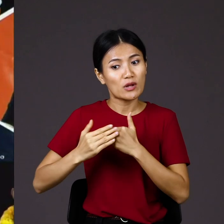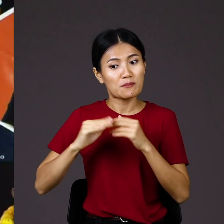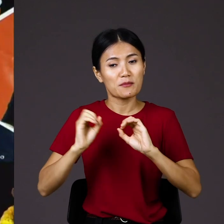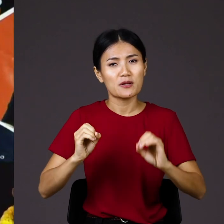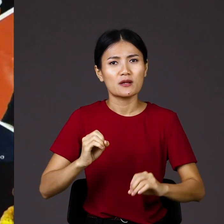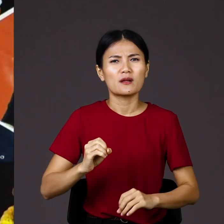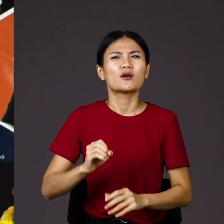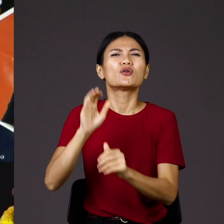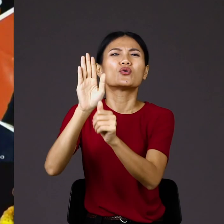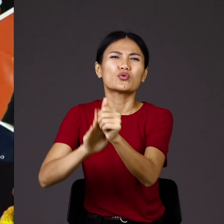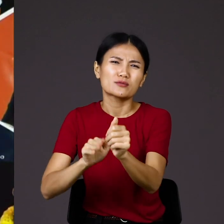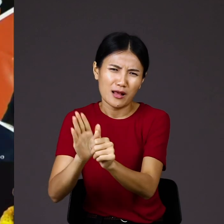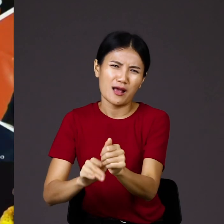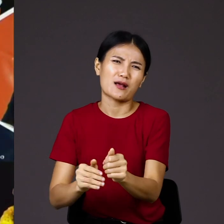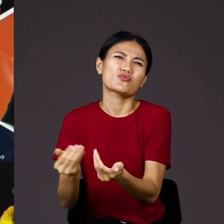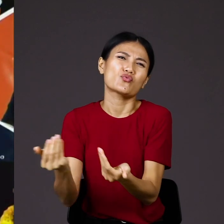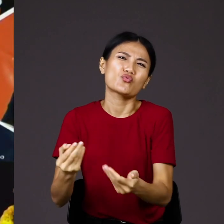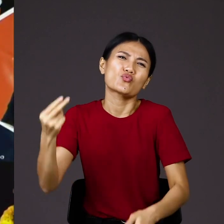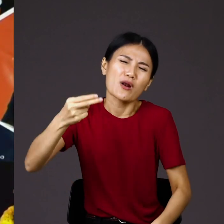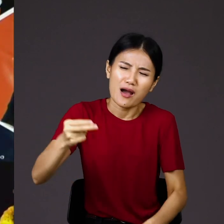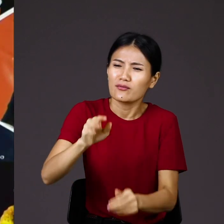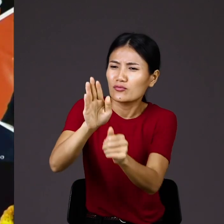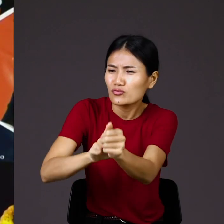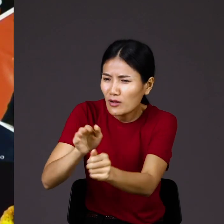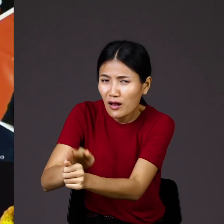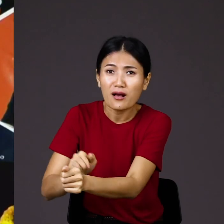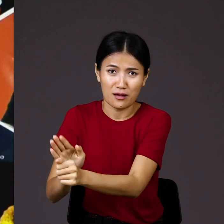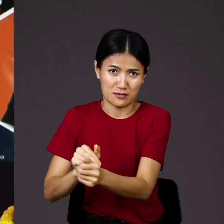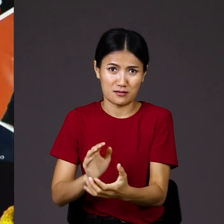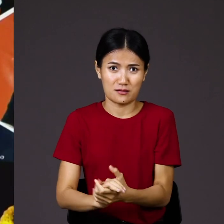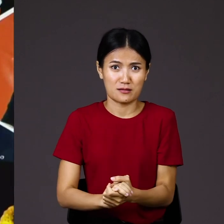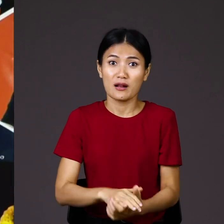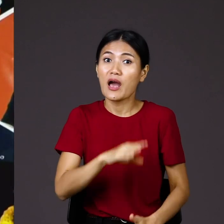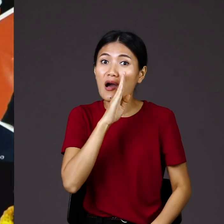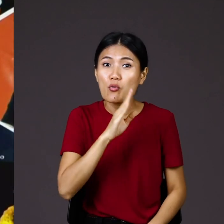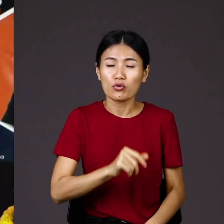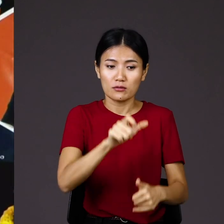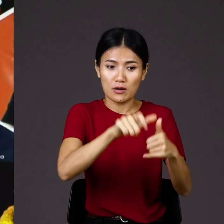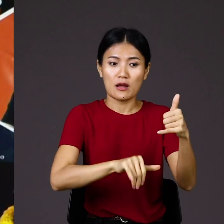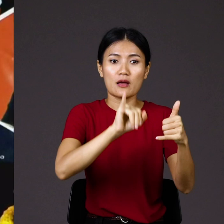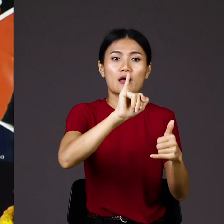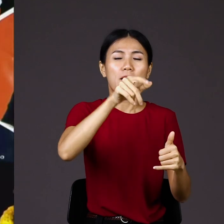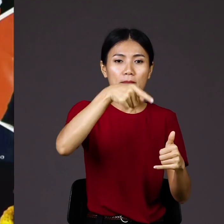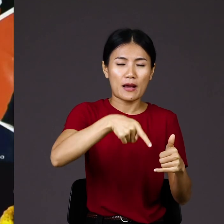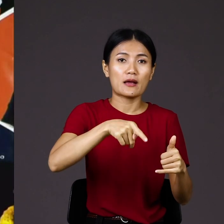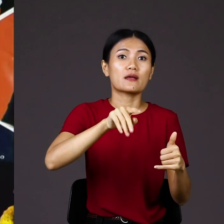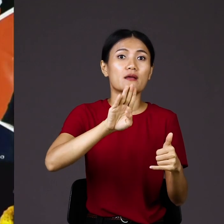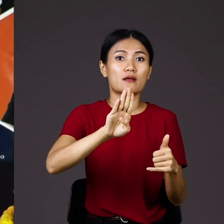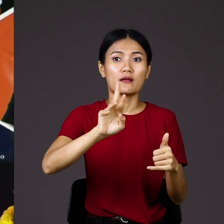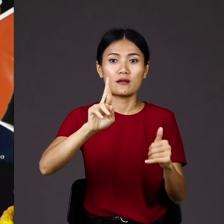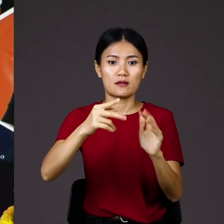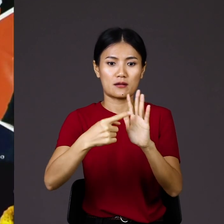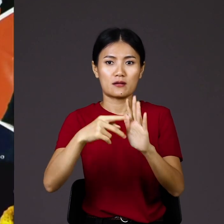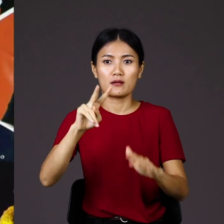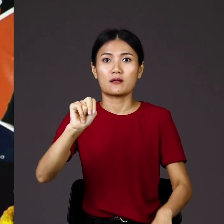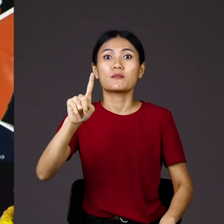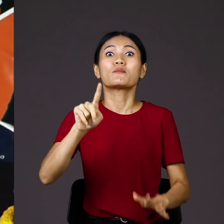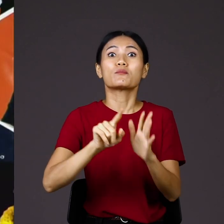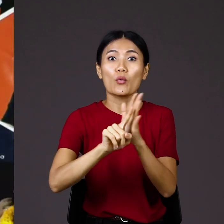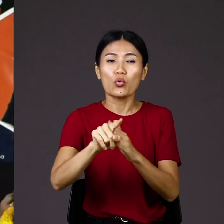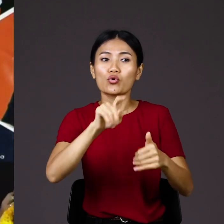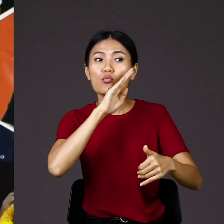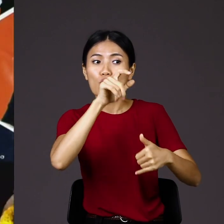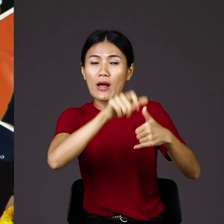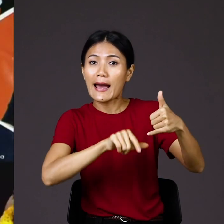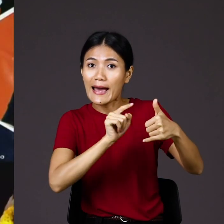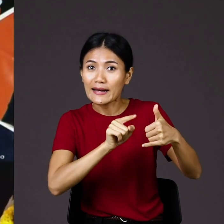ถึงลูกหลานของเราด้วยปล่อยให้เป็นอย่างนี้ต่อไม่ได้ถ้าหากไพบูลย์สามารถแหวกแบง